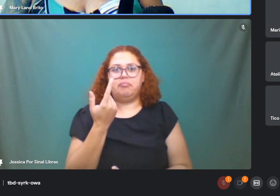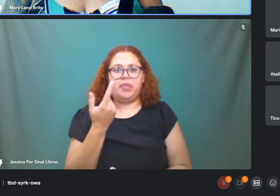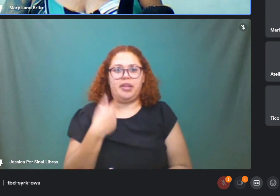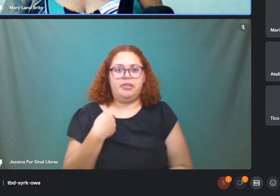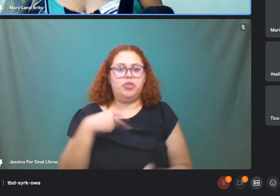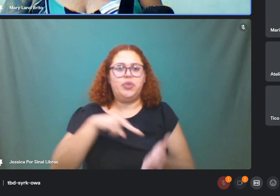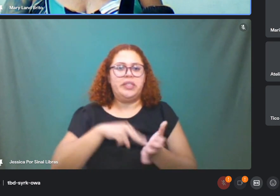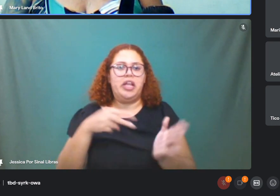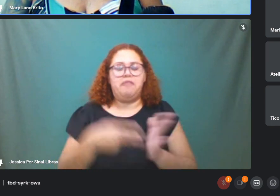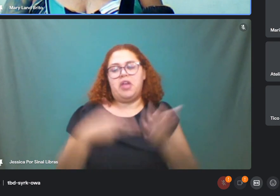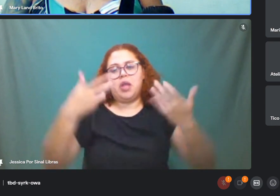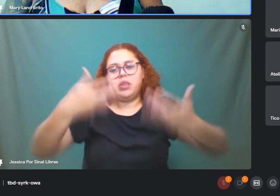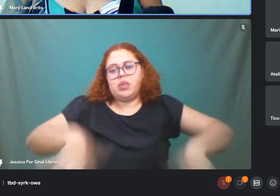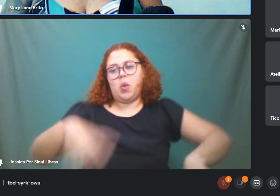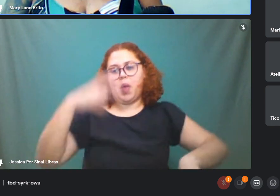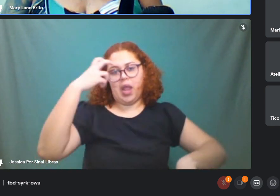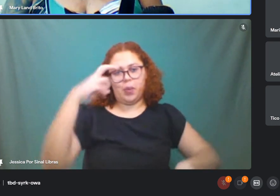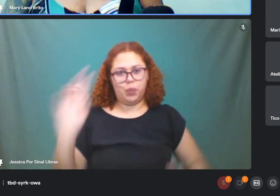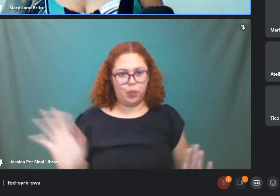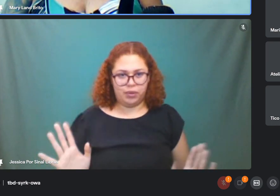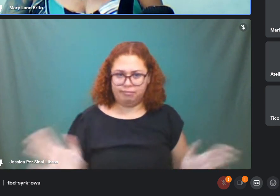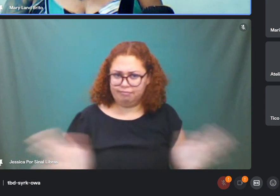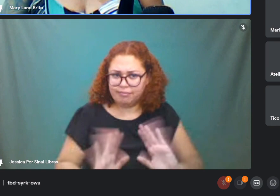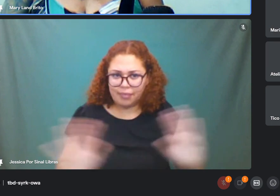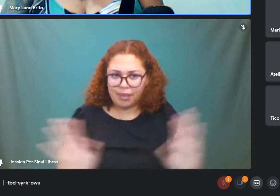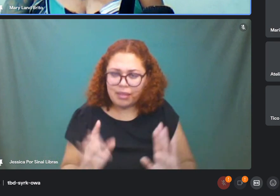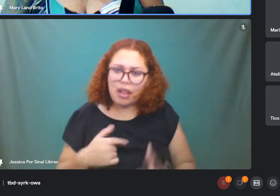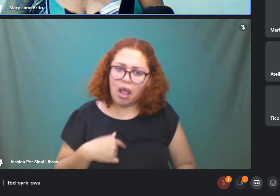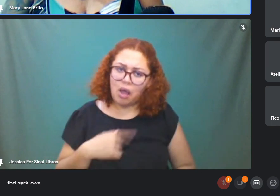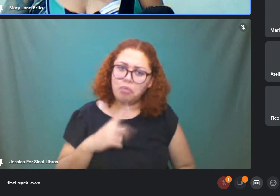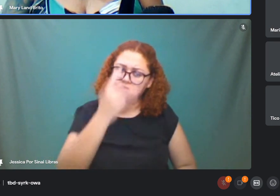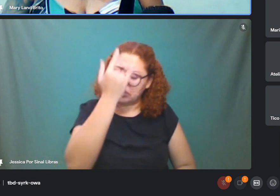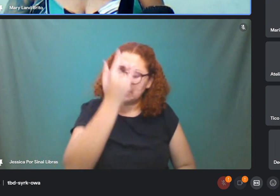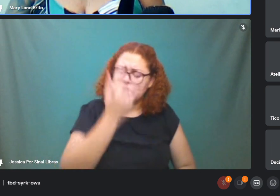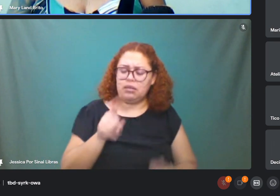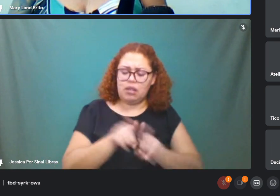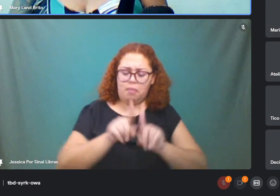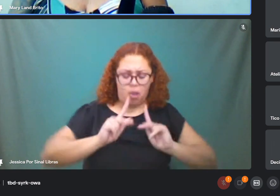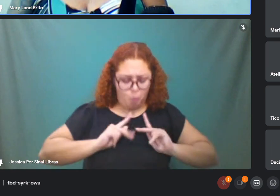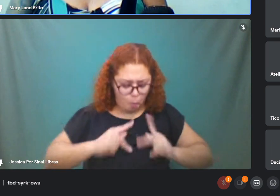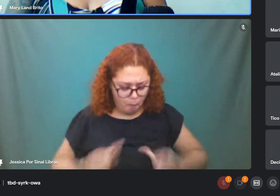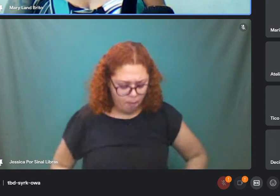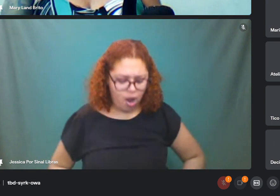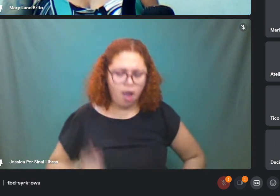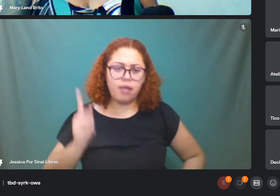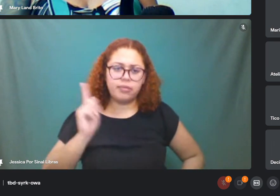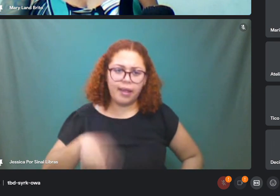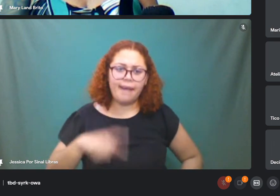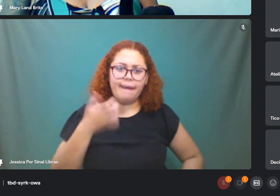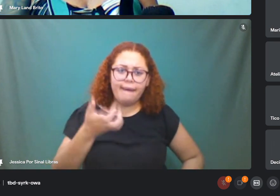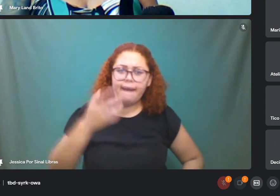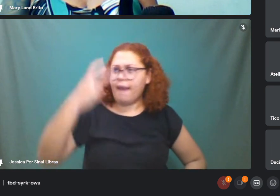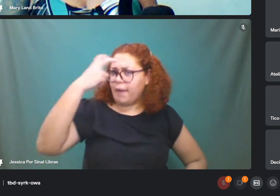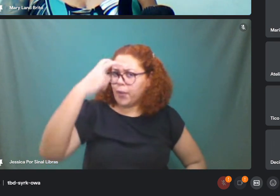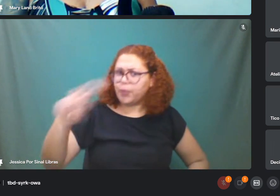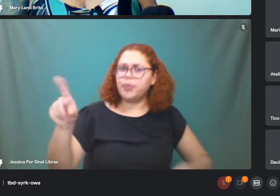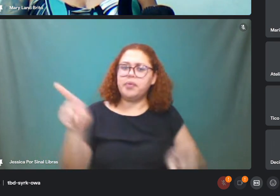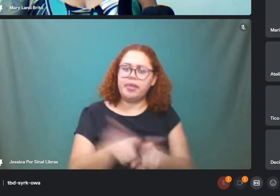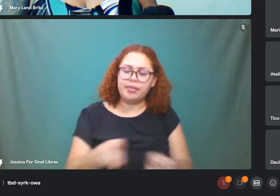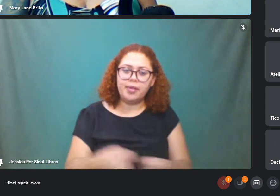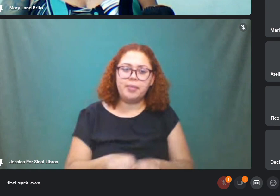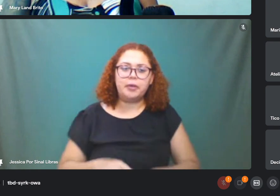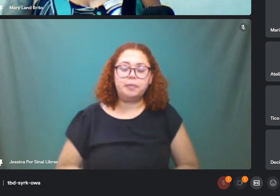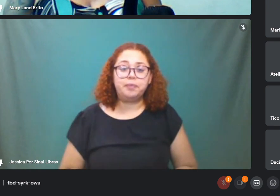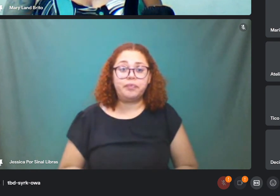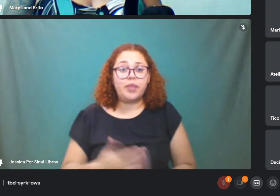pelo contrário, você é uma pessoa, é um ser humano, você quer cultura na sua vida. Inclusive, a gente levou. Tinha aluno que não